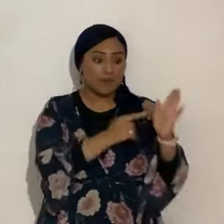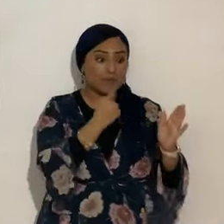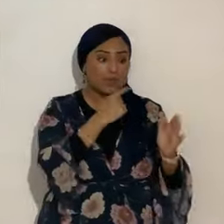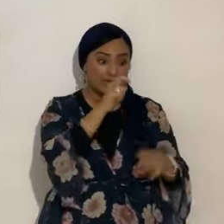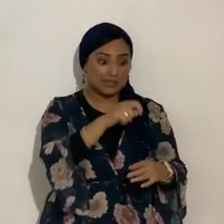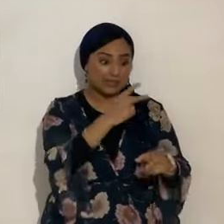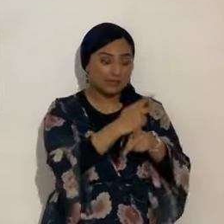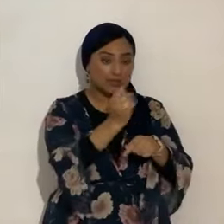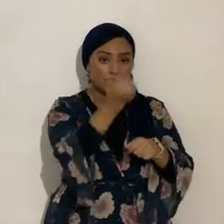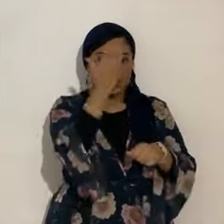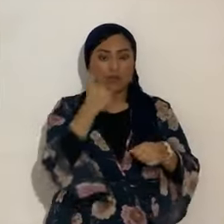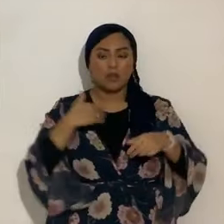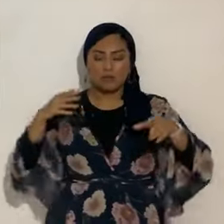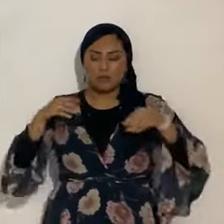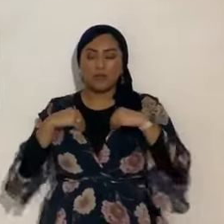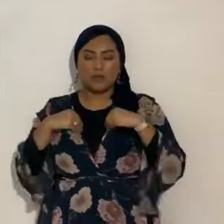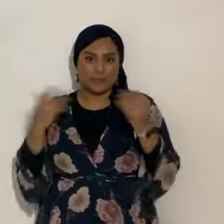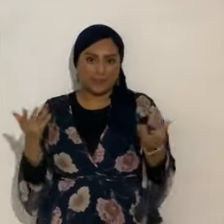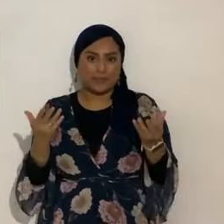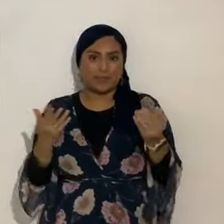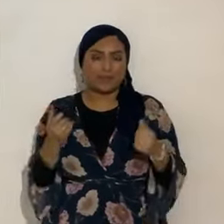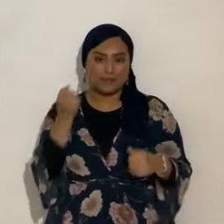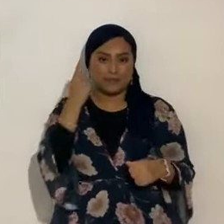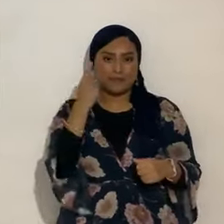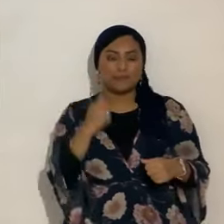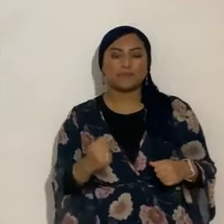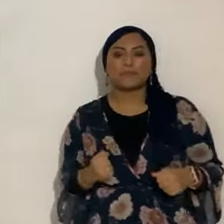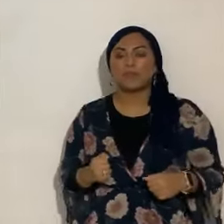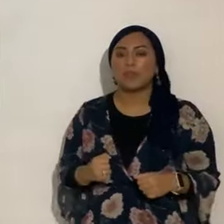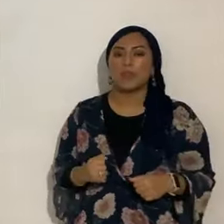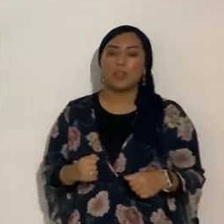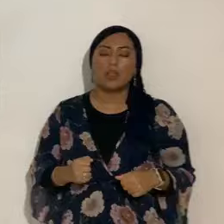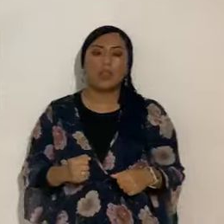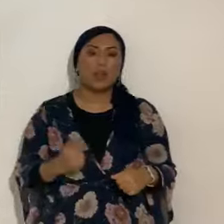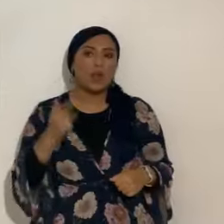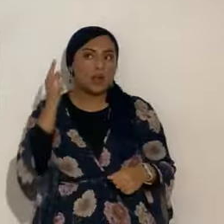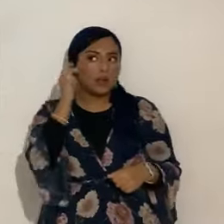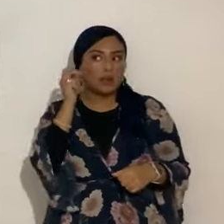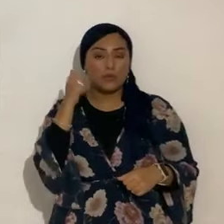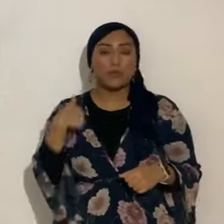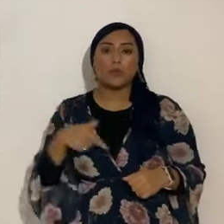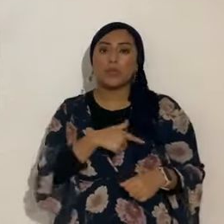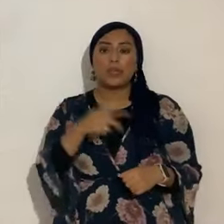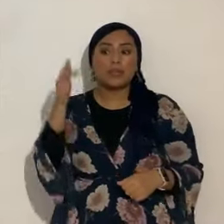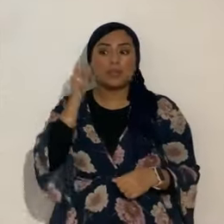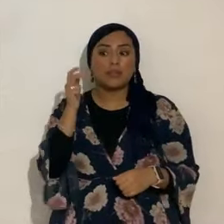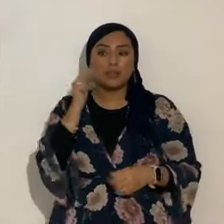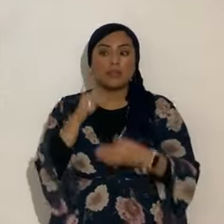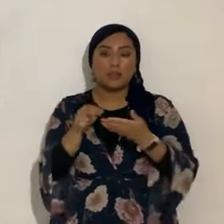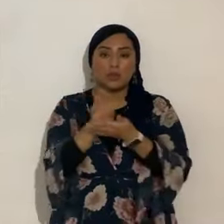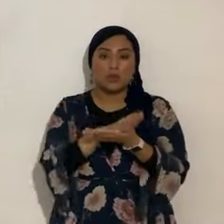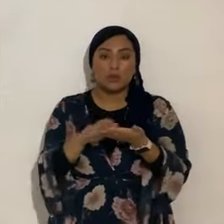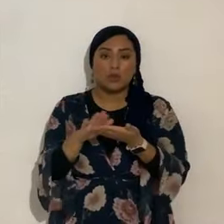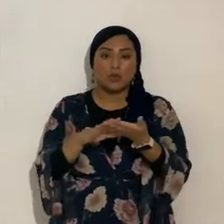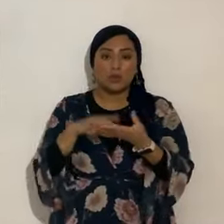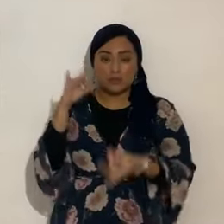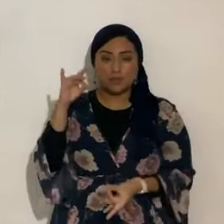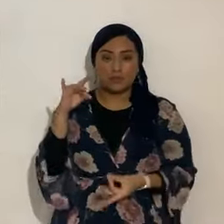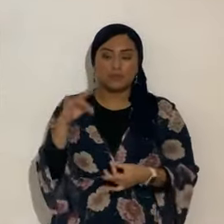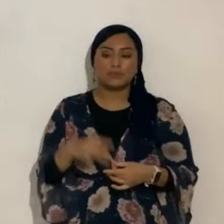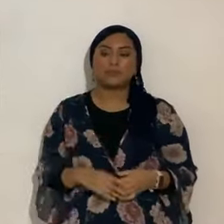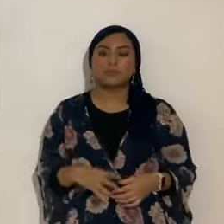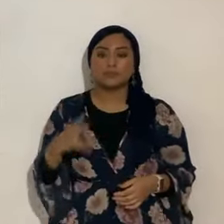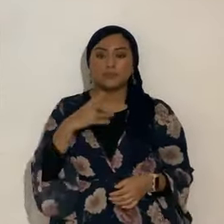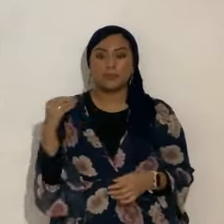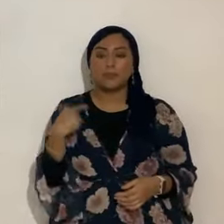guardamos. ¿Sí? Me doy a entender. Entonces la mentalidad recta escucha al Espíritu Santo, como tú lo conociste, el Ruach HaKodesh, el soplo del Altísimo.